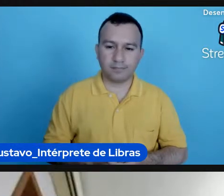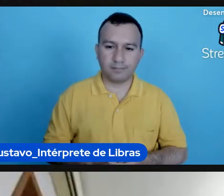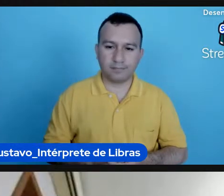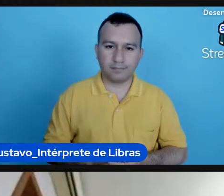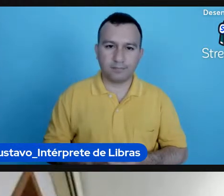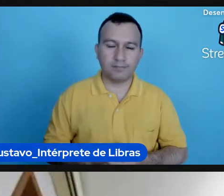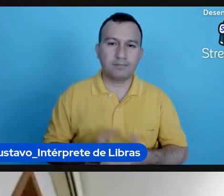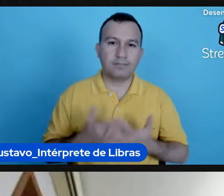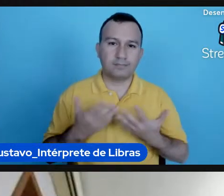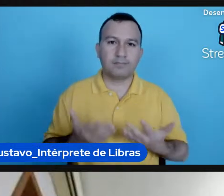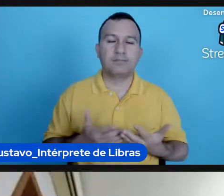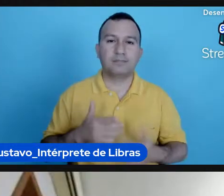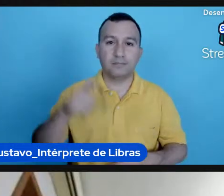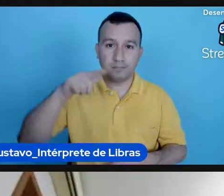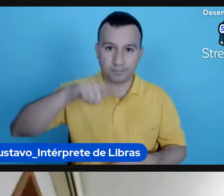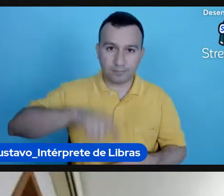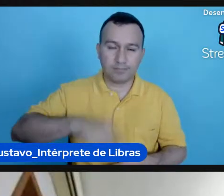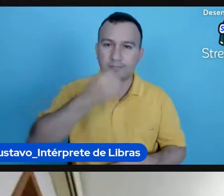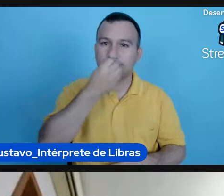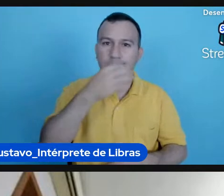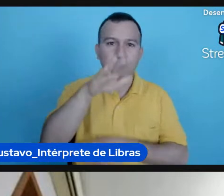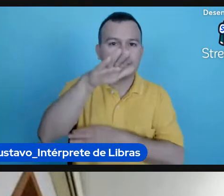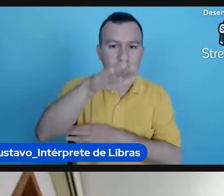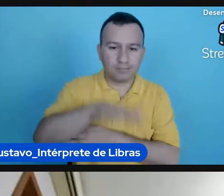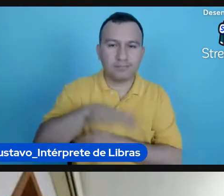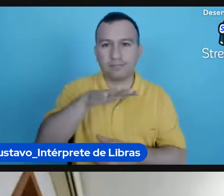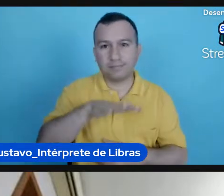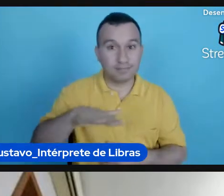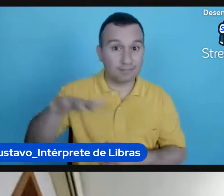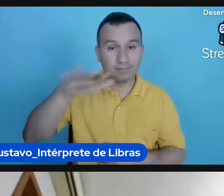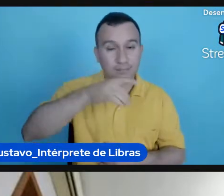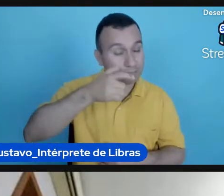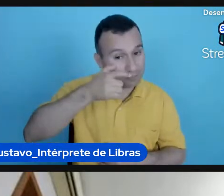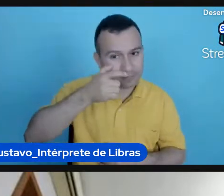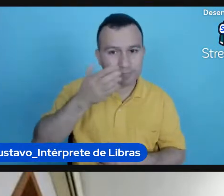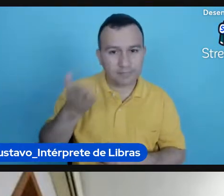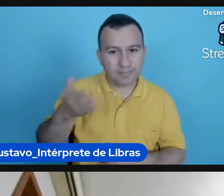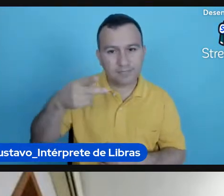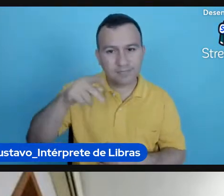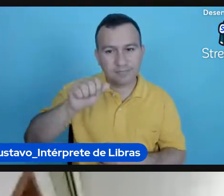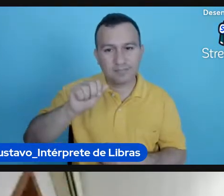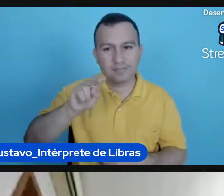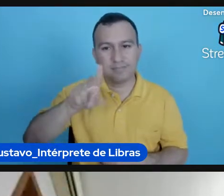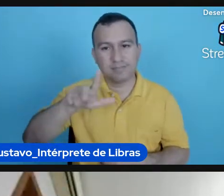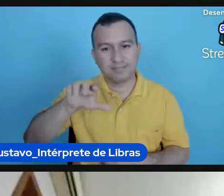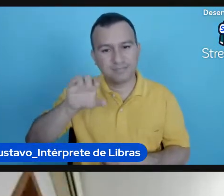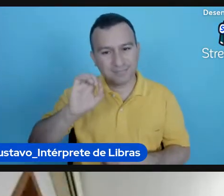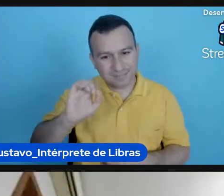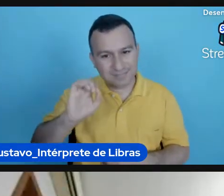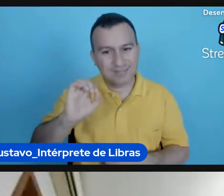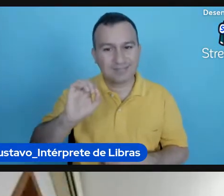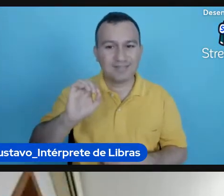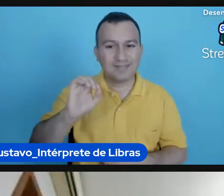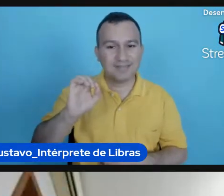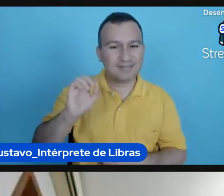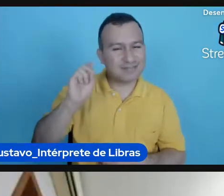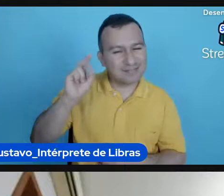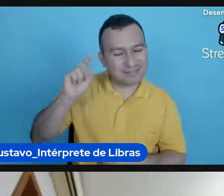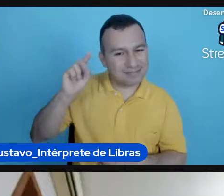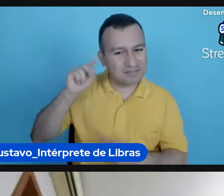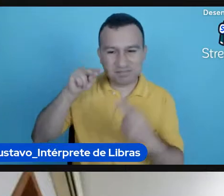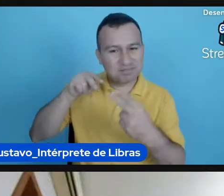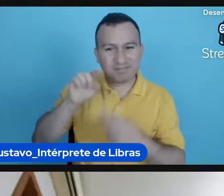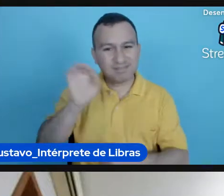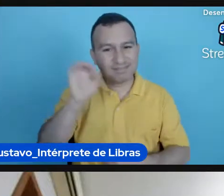boa tarde a todas as pessoas que nos assistem. Boa tarde, Paulo Roberto. Quanto tempo que não o vejo. Prazer em revê-lo. Boa